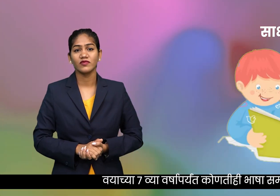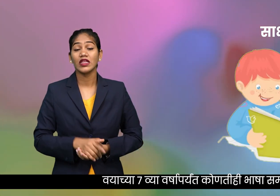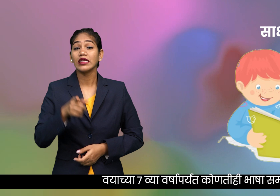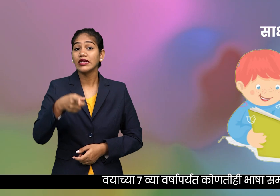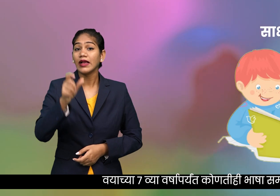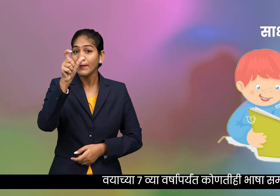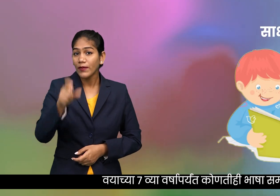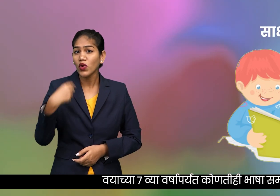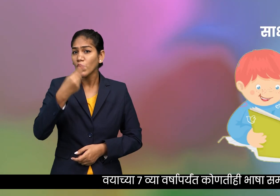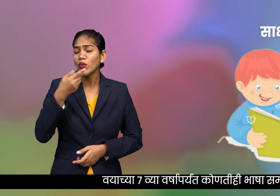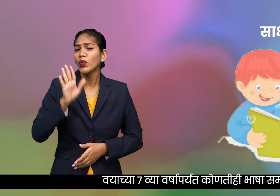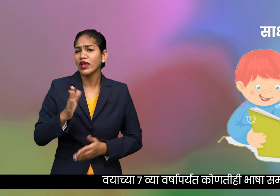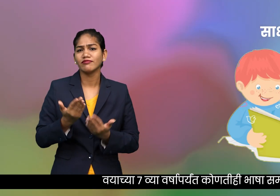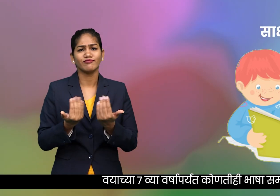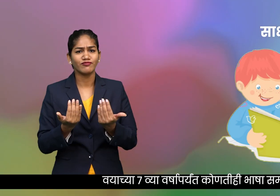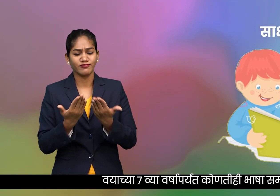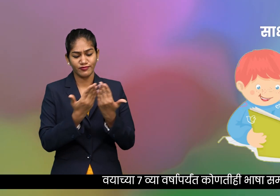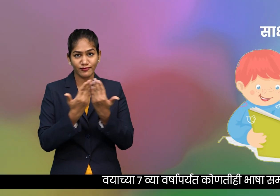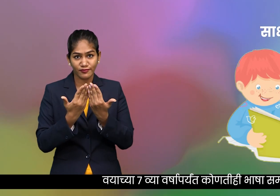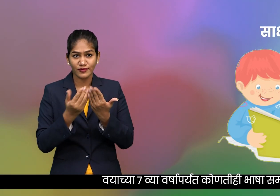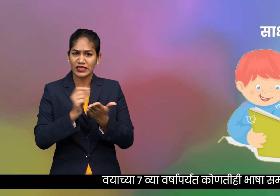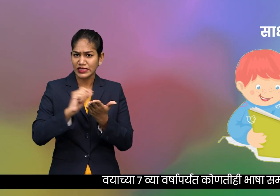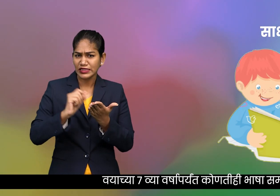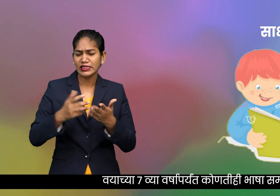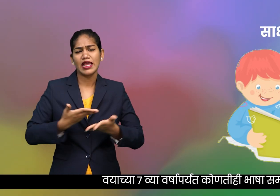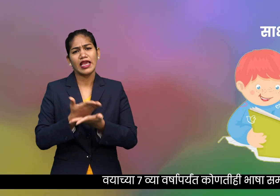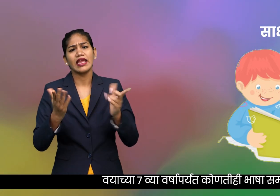वयाच्या 7व्या वर्षापर्यंत कोणतीही भाषा समजून घेऊन